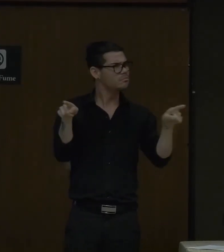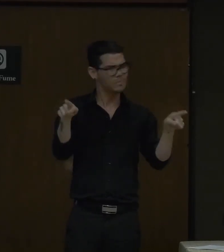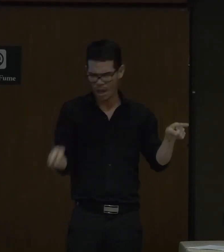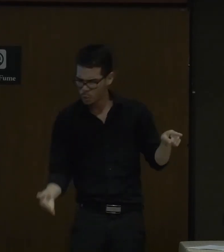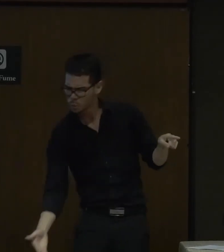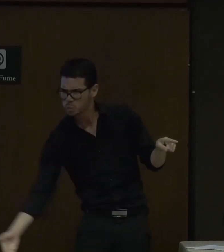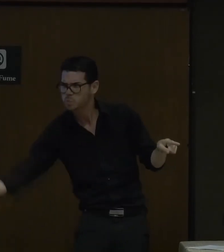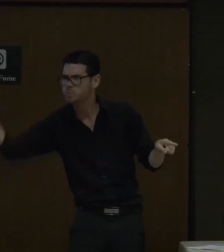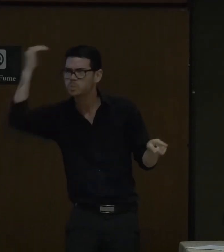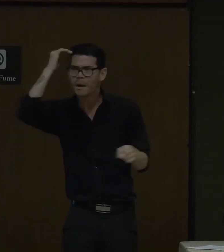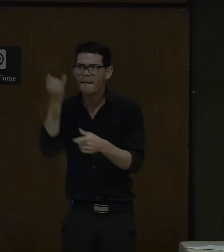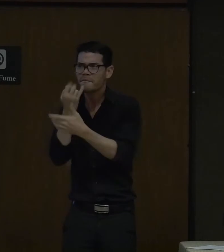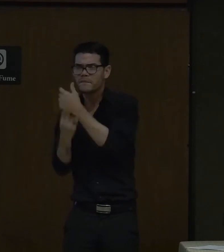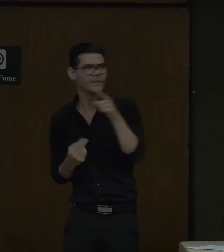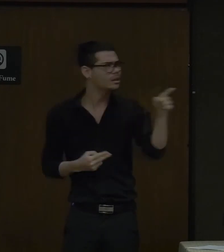pequeños.